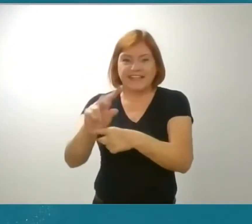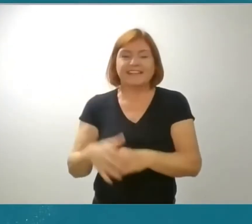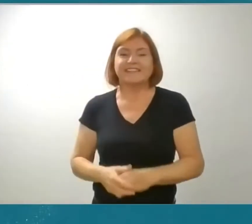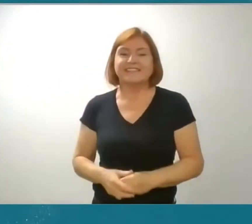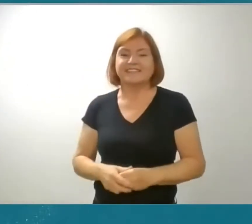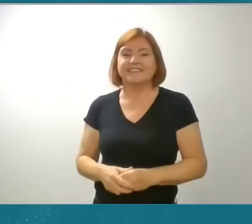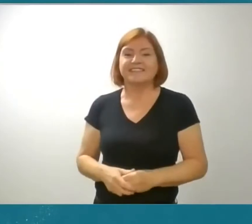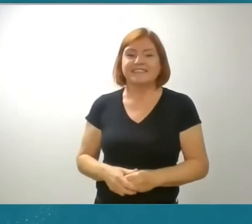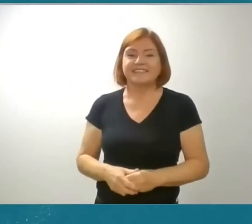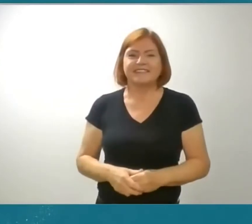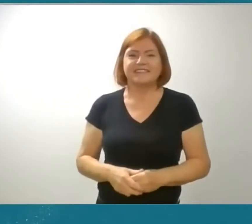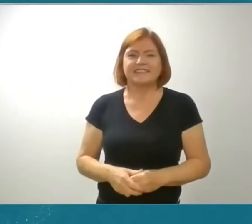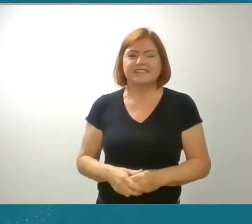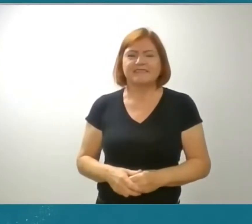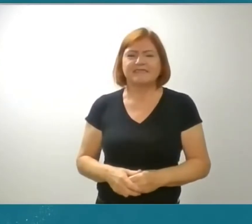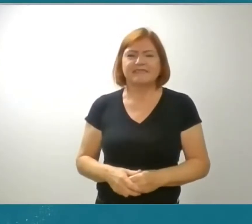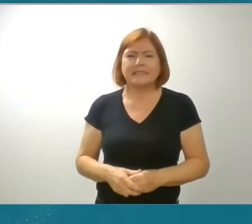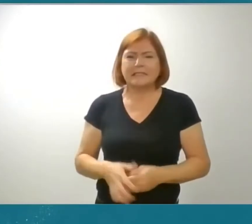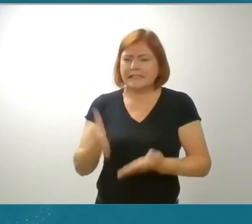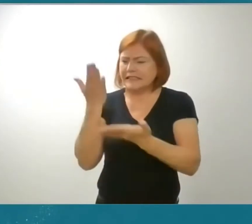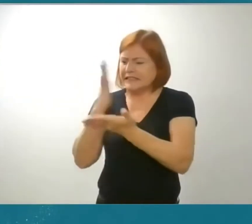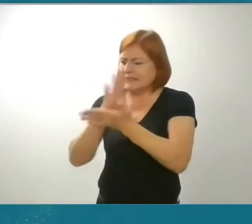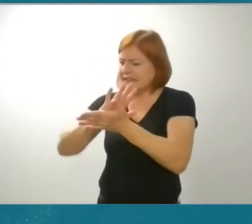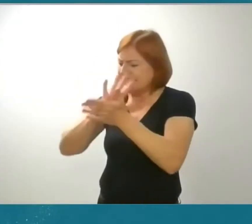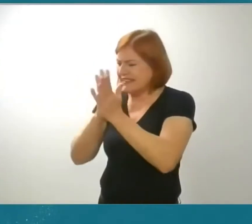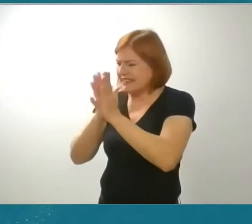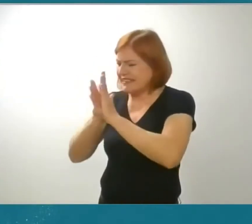500 anos atrás.